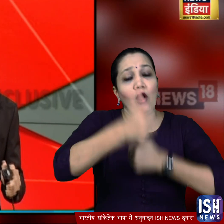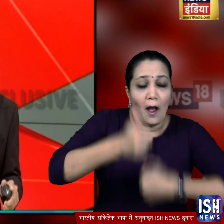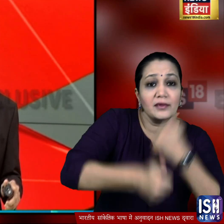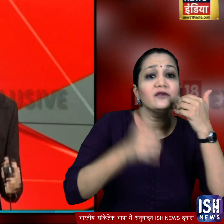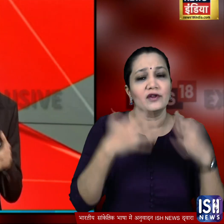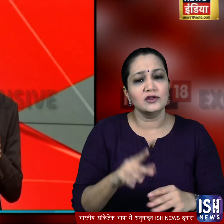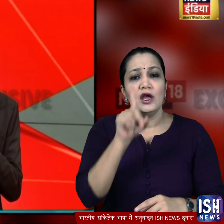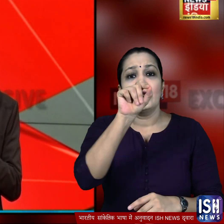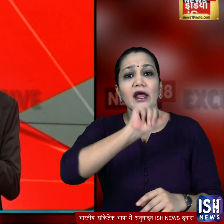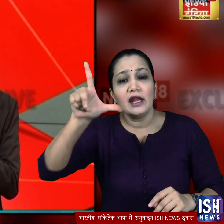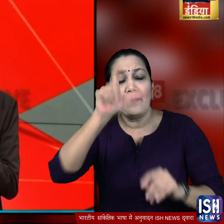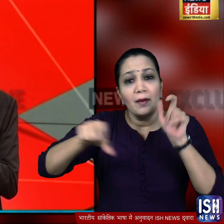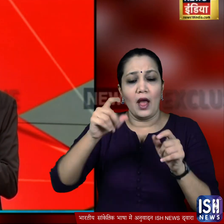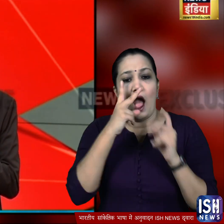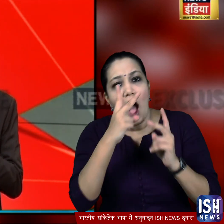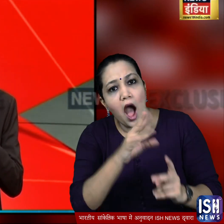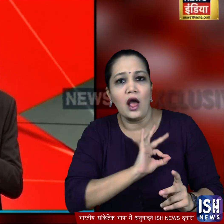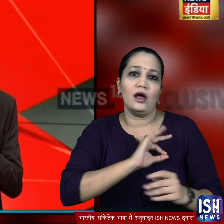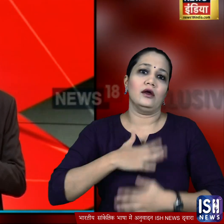उस वीडियो को 10 लाग से जादा लोगों ने देखकर उसका मन बढ़ा दी